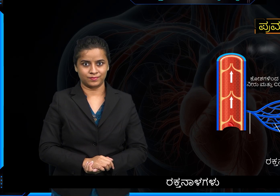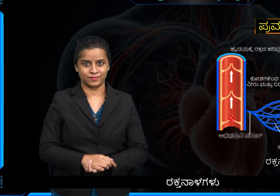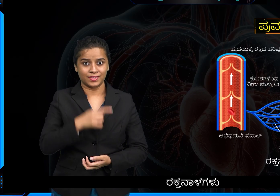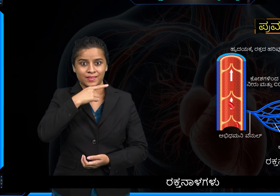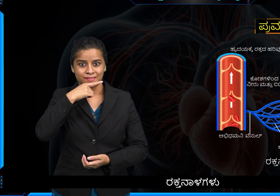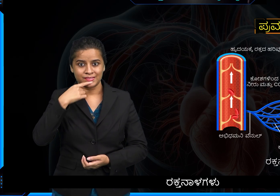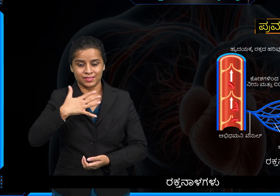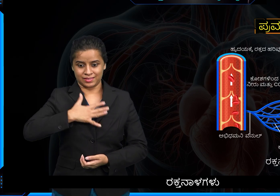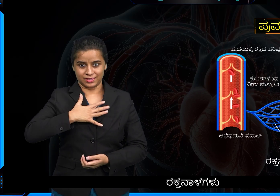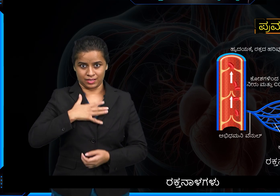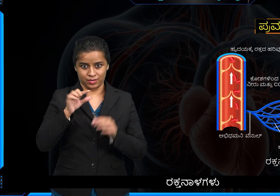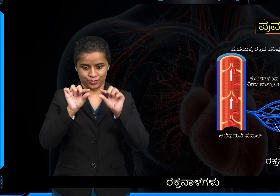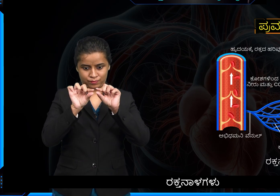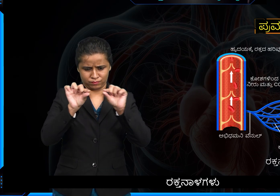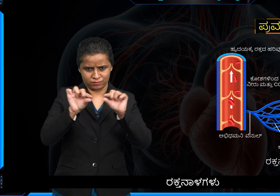ರಕ್ತನಾಳಗಳು,